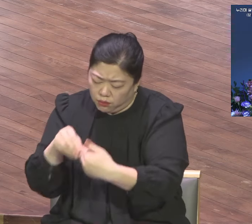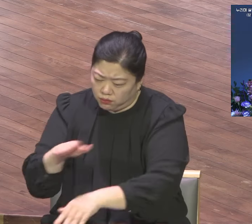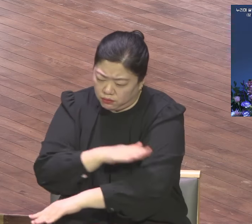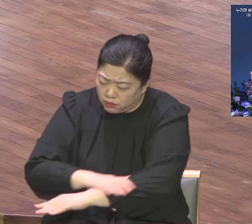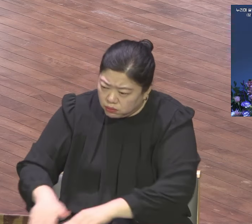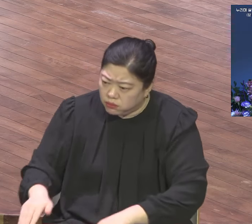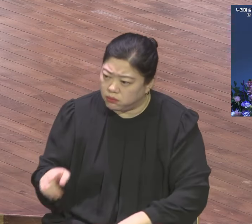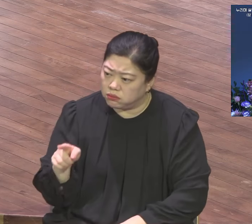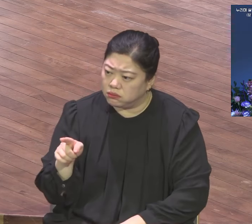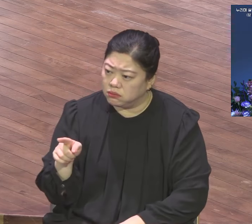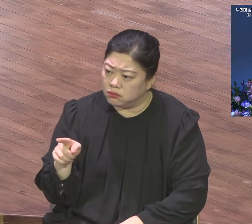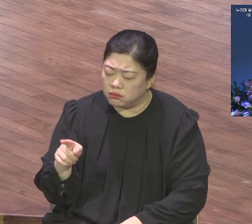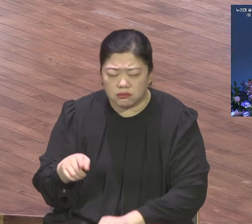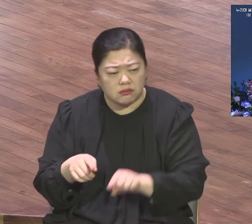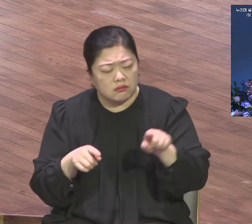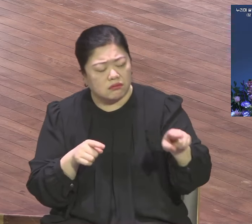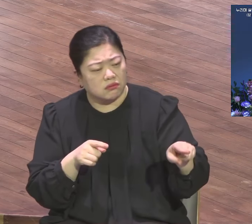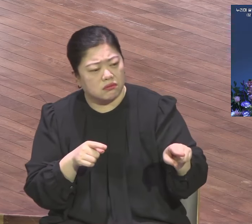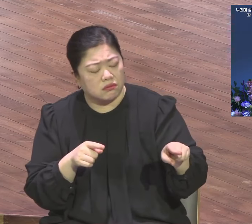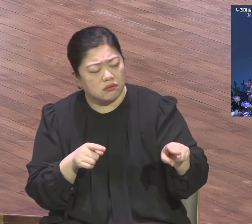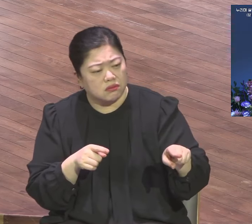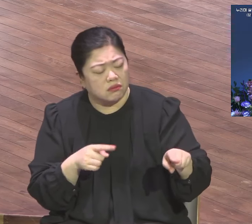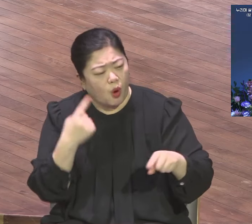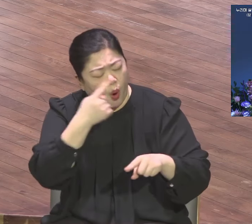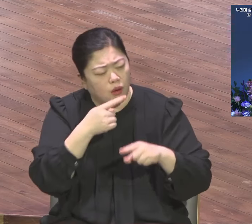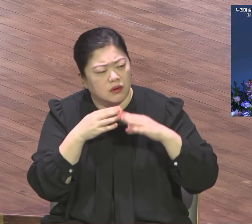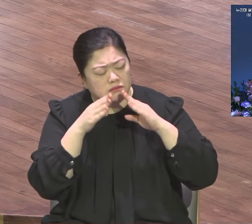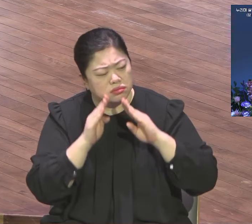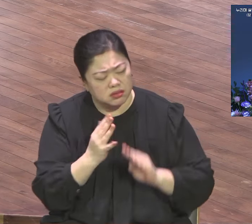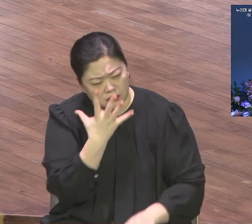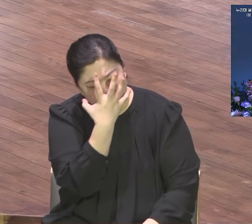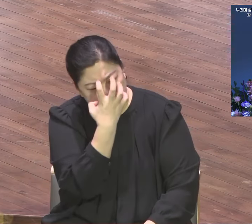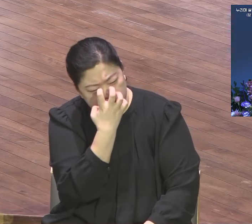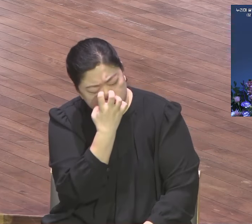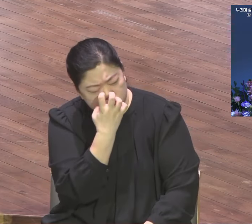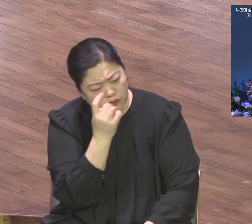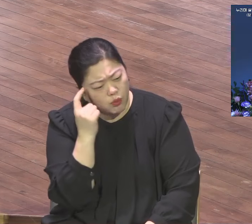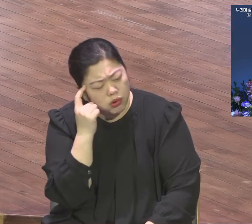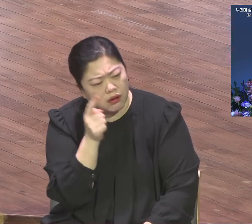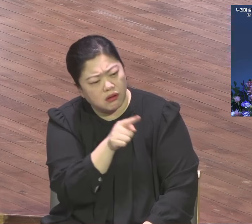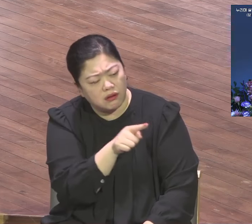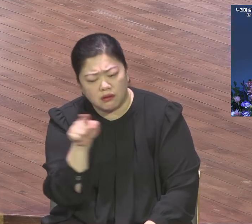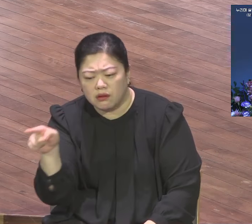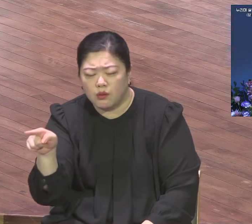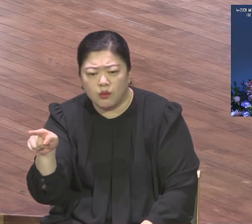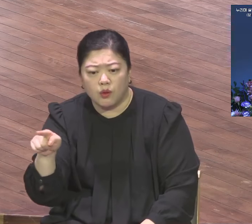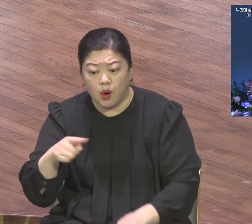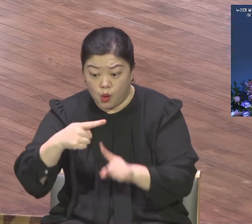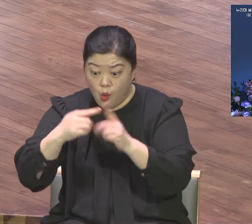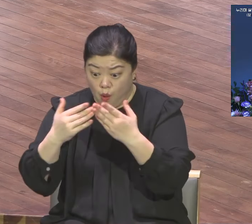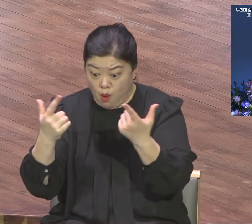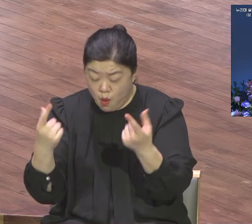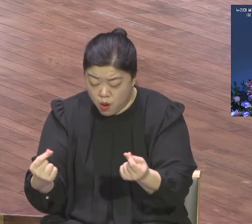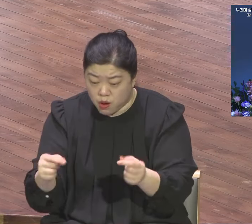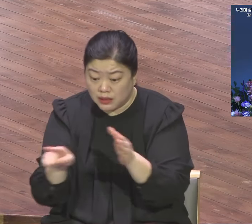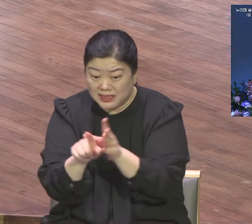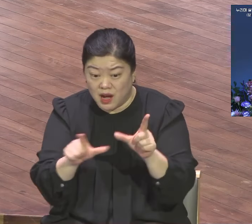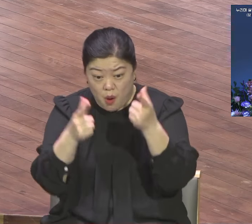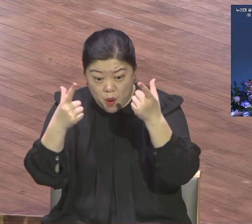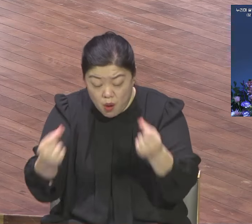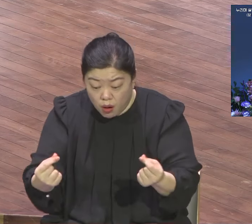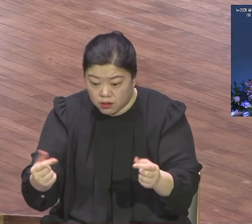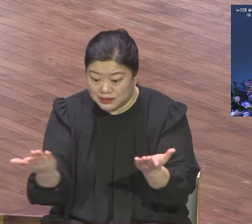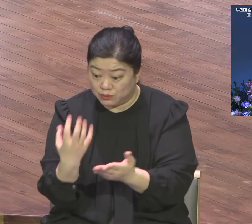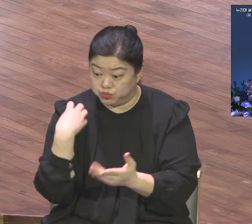계속 역사가 나는데 어느 사람 눌려, 쫙 눌려 이렇게 살면 얼마나 억울해요. 눌려가지고